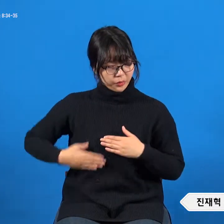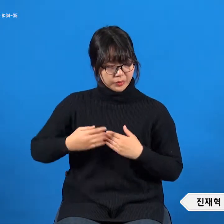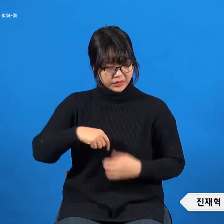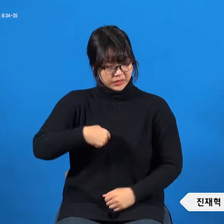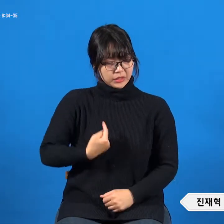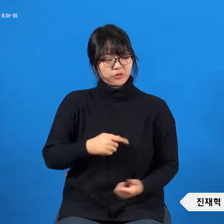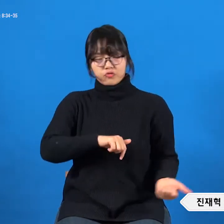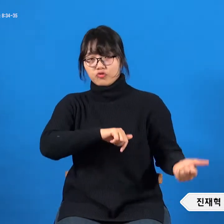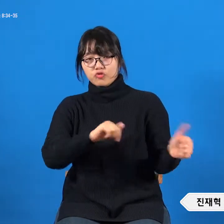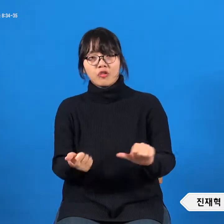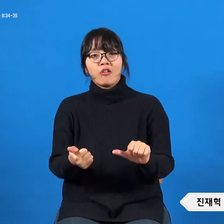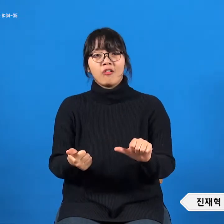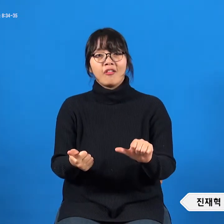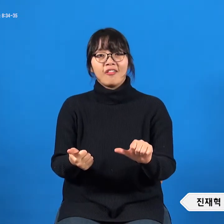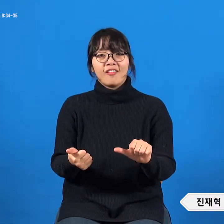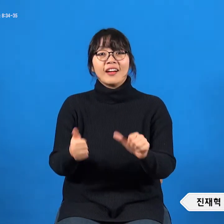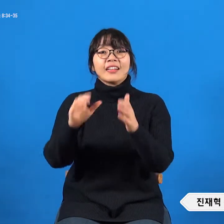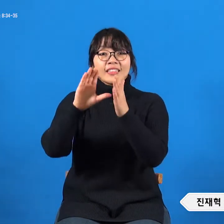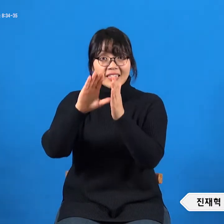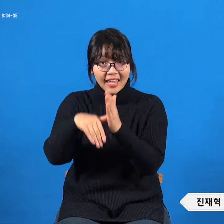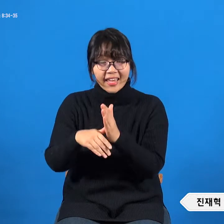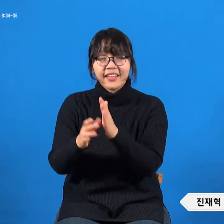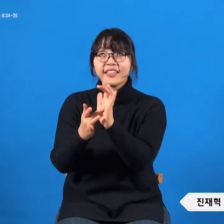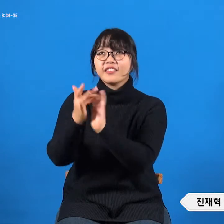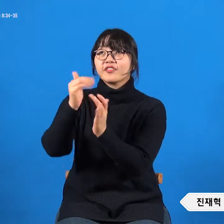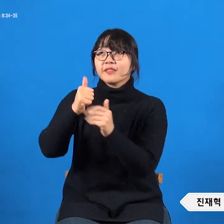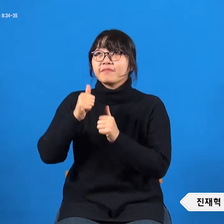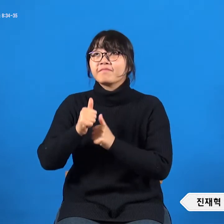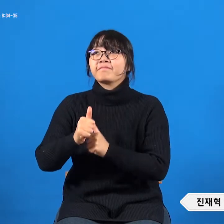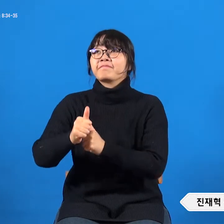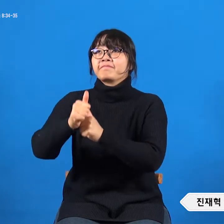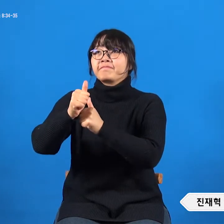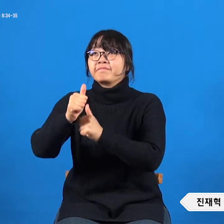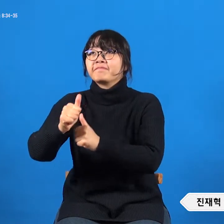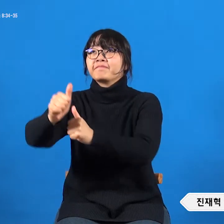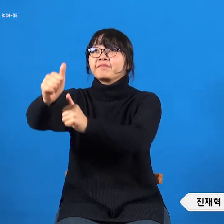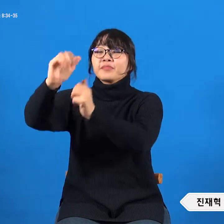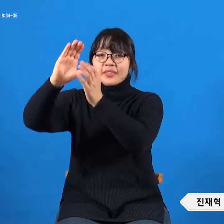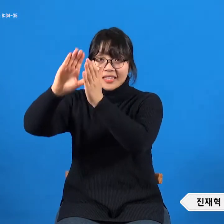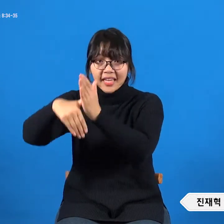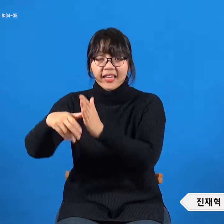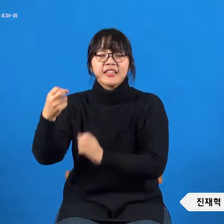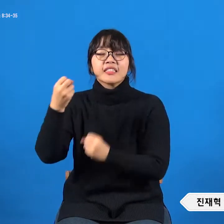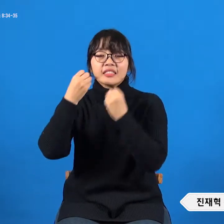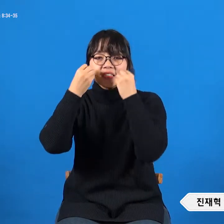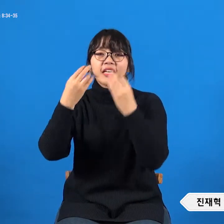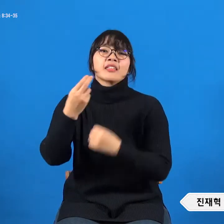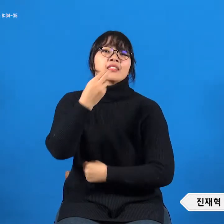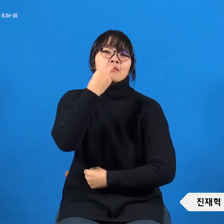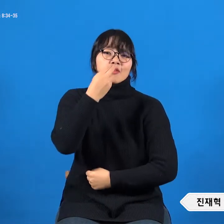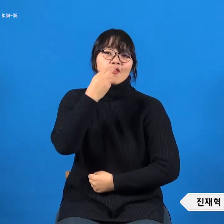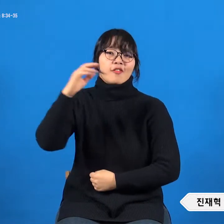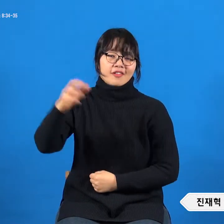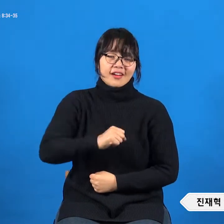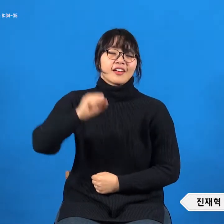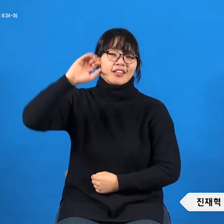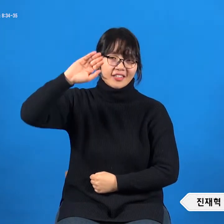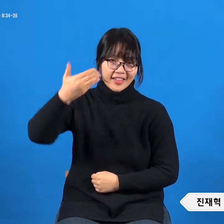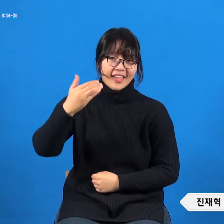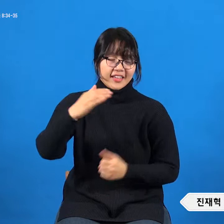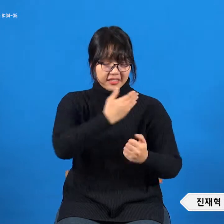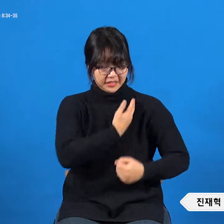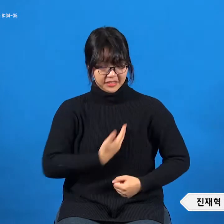나의 온전함이 다시 살며 그리스도로 인한 새 생명의 삶을 사는 제자의